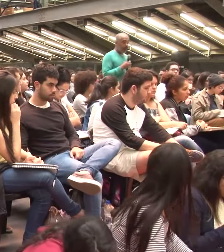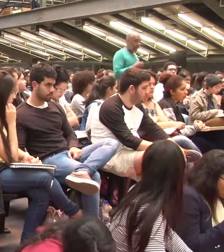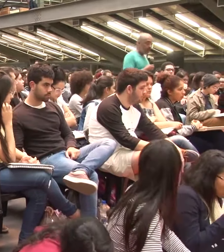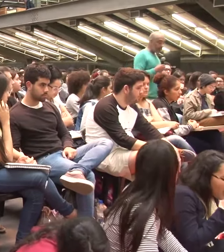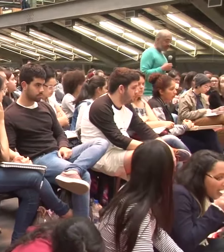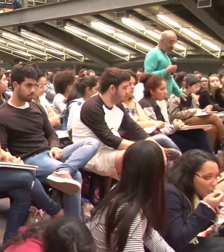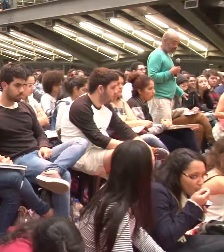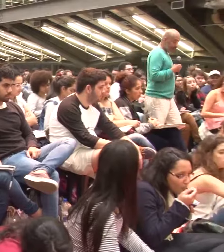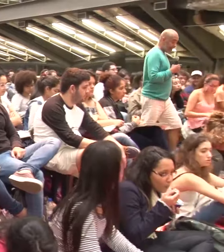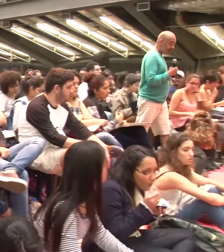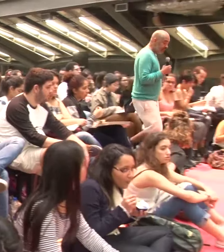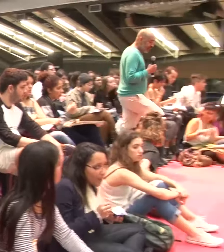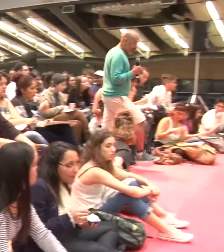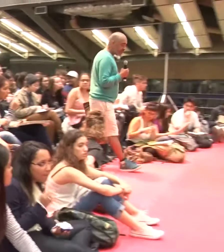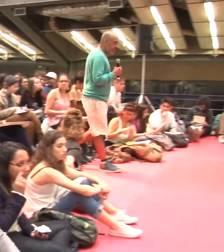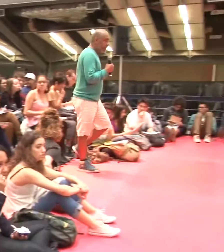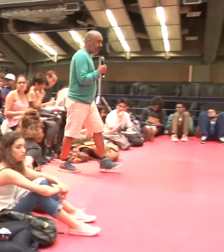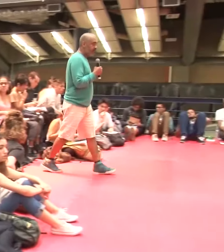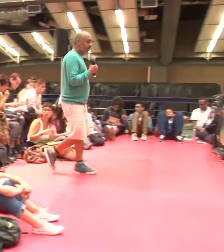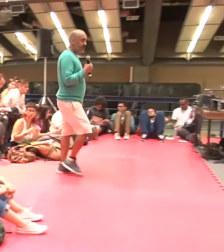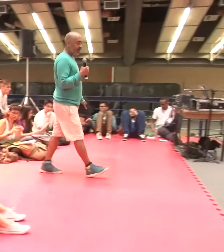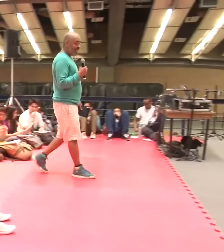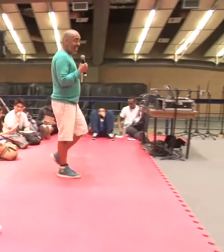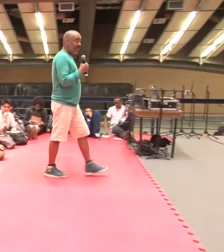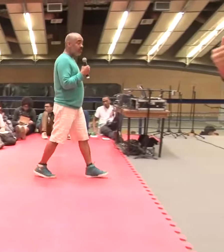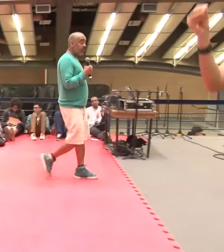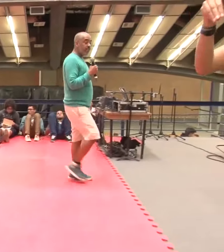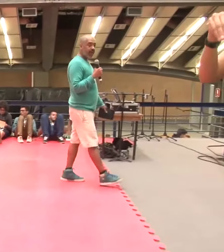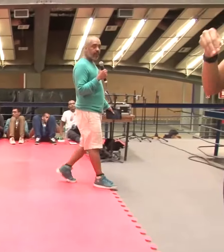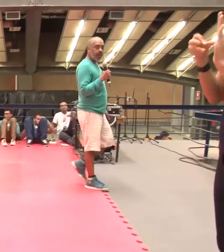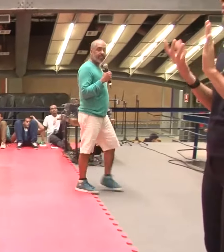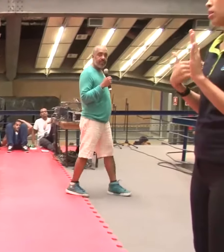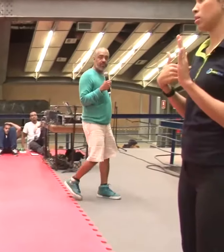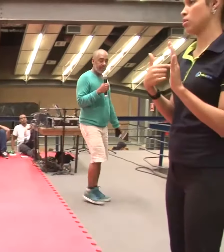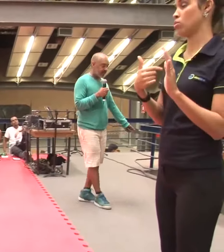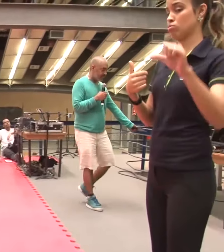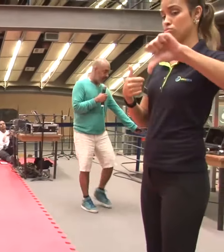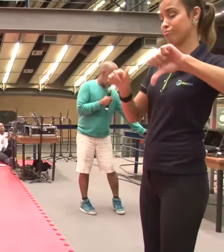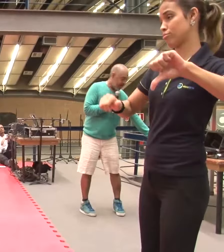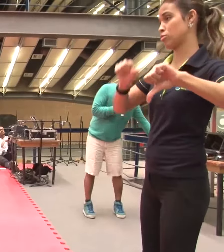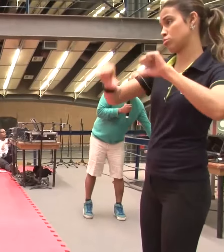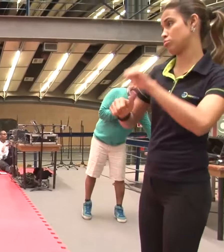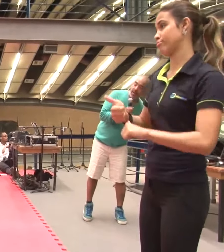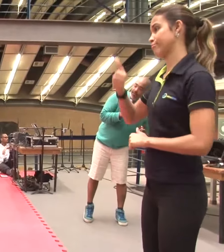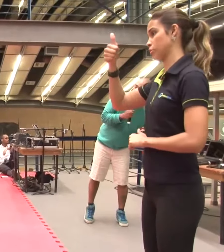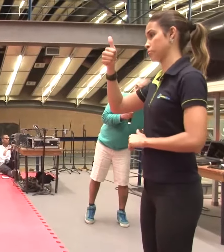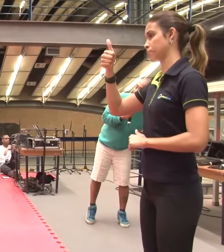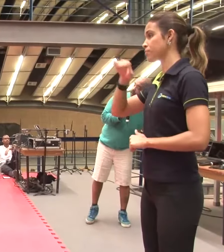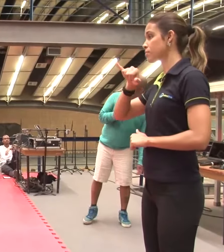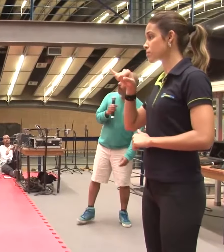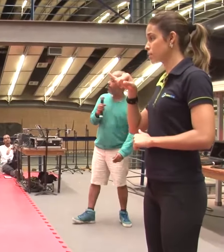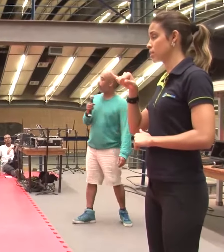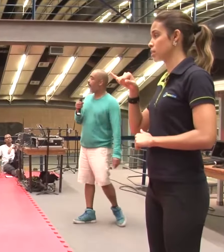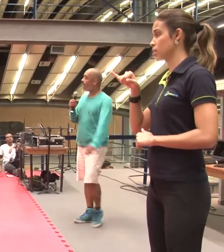O jogo irônico está se estabelecendo exatamente nesse momento, em que eu subverto a lógica das coisas. Se eu for